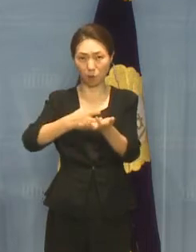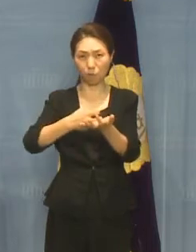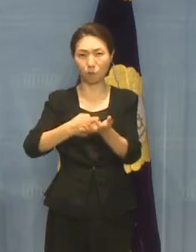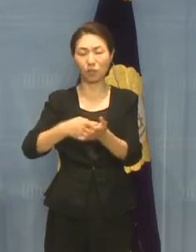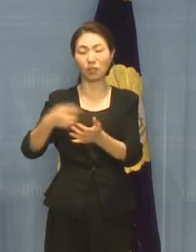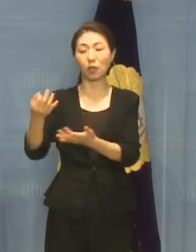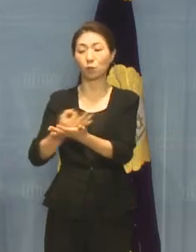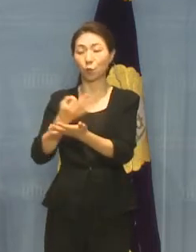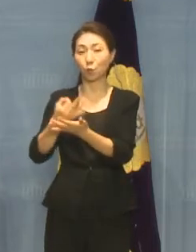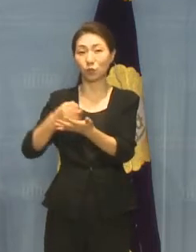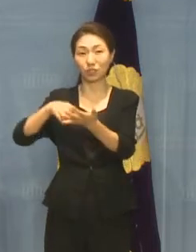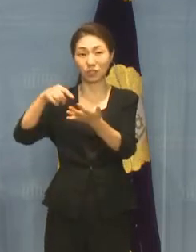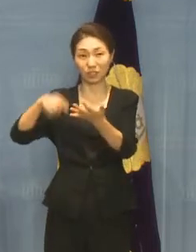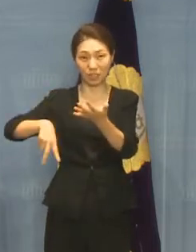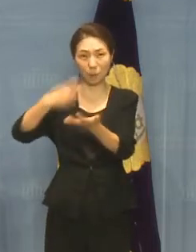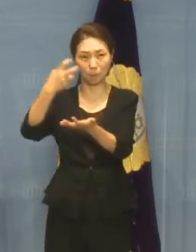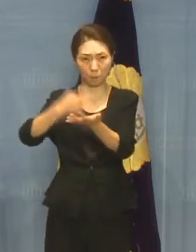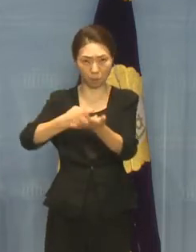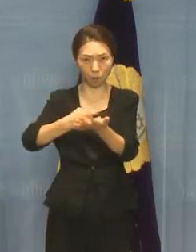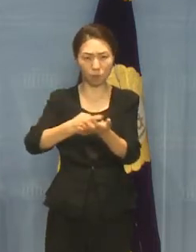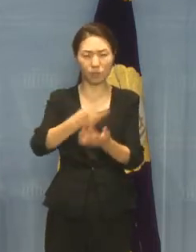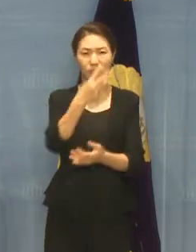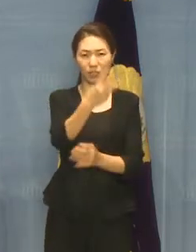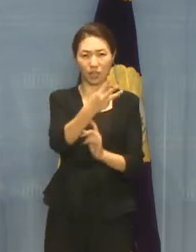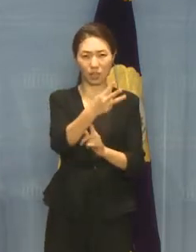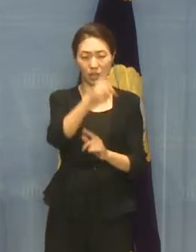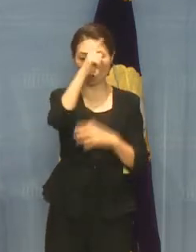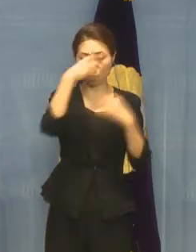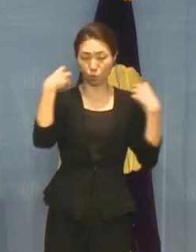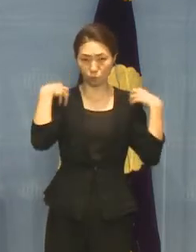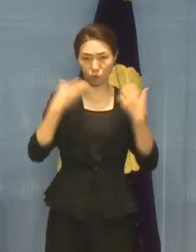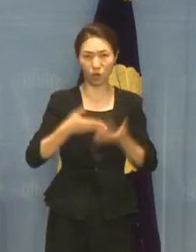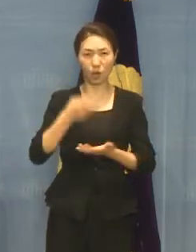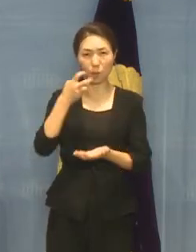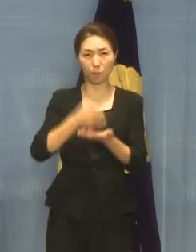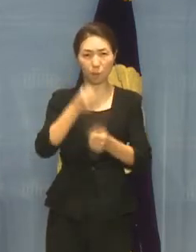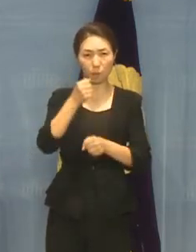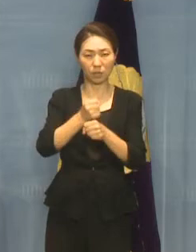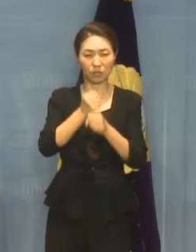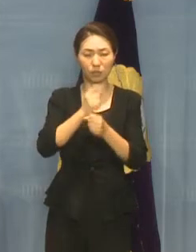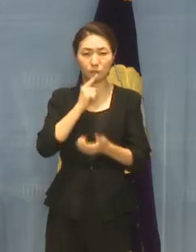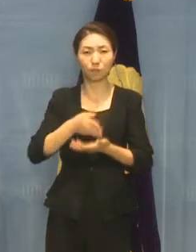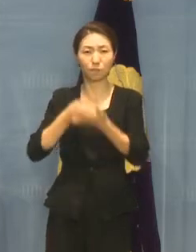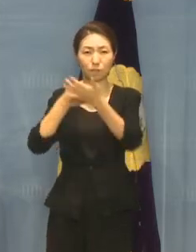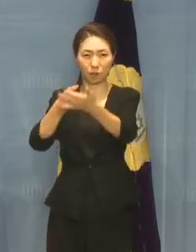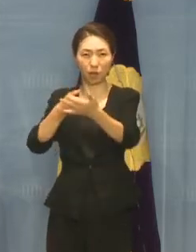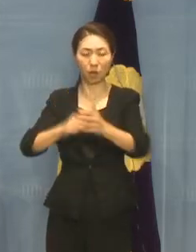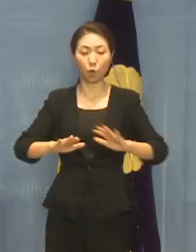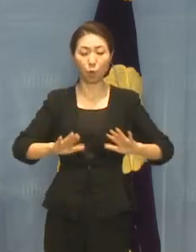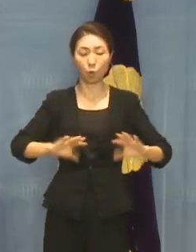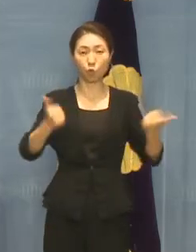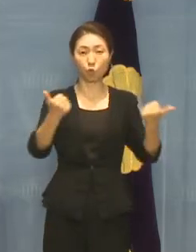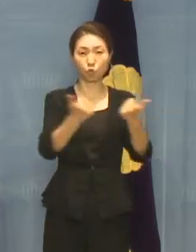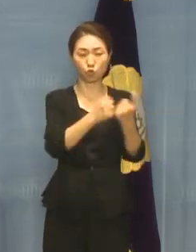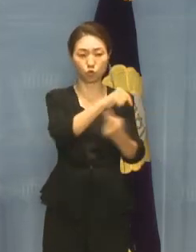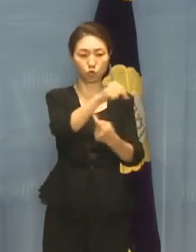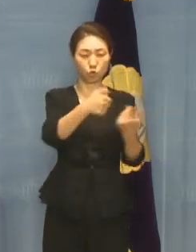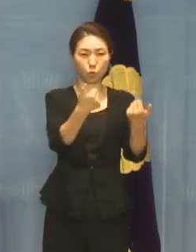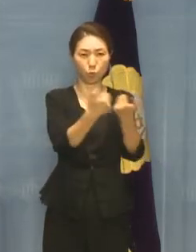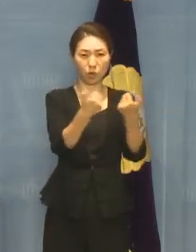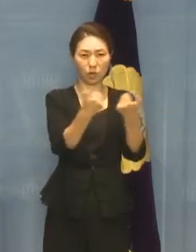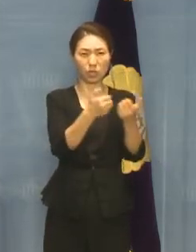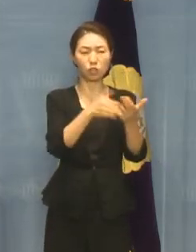거쳐 지난주 화요일 정부에 이송되었고 오늘 화요일 국무회의 의결 후에 금요일에 공포될